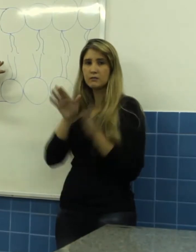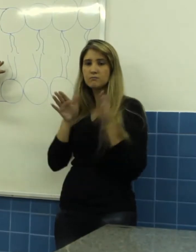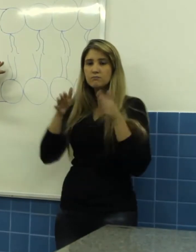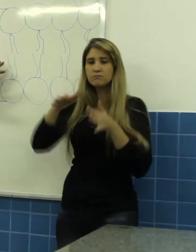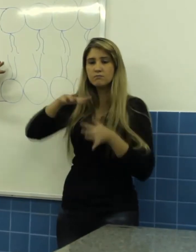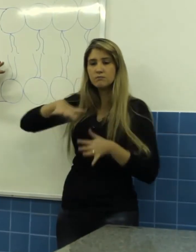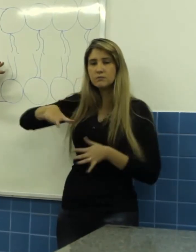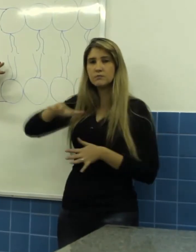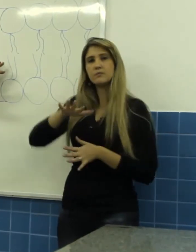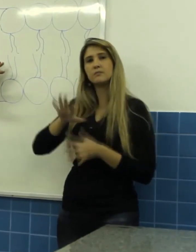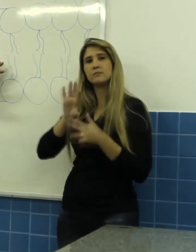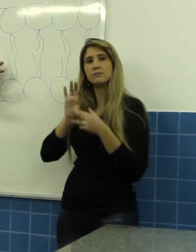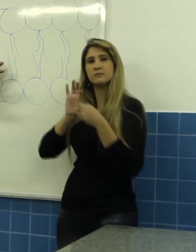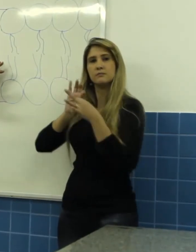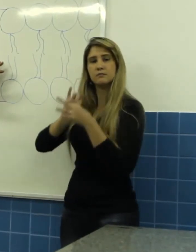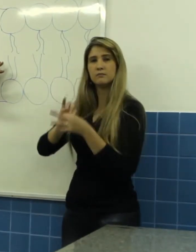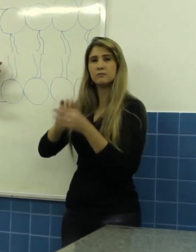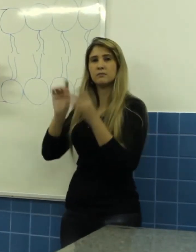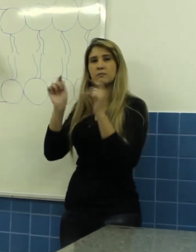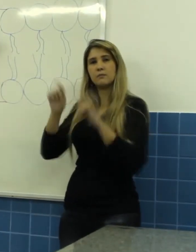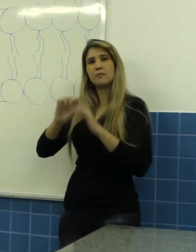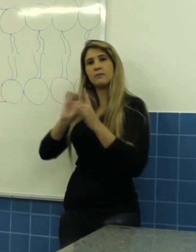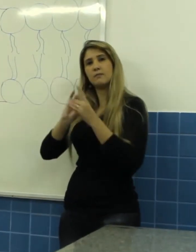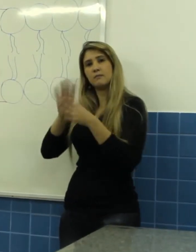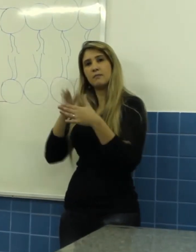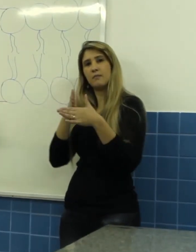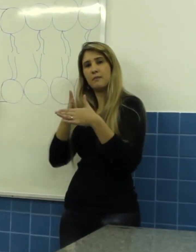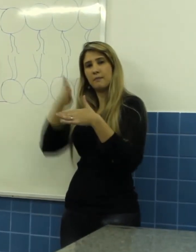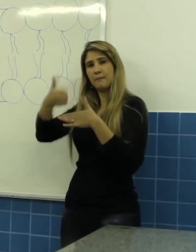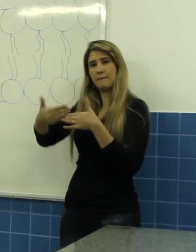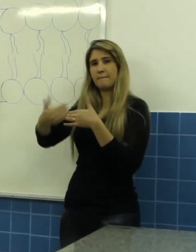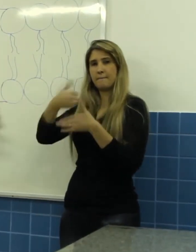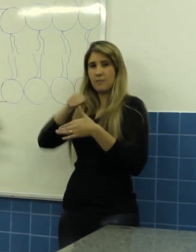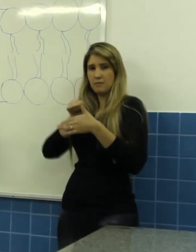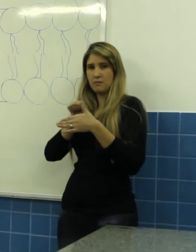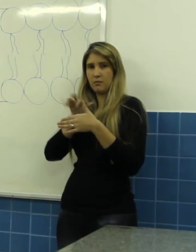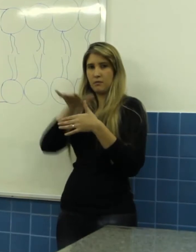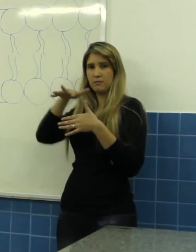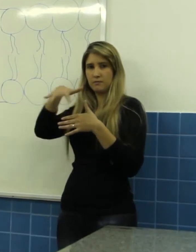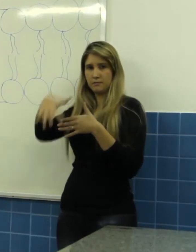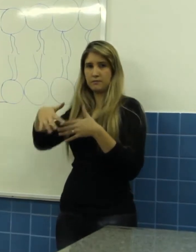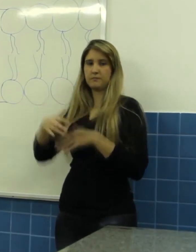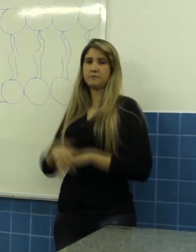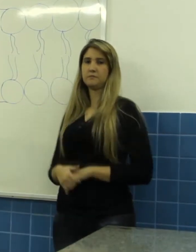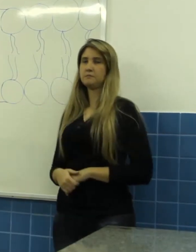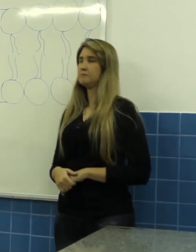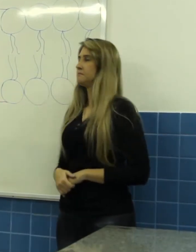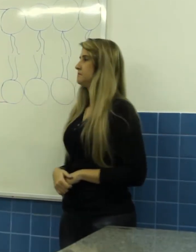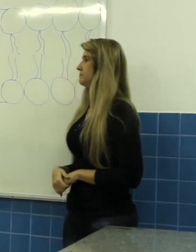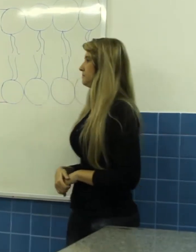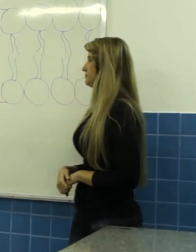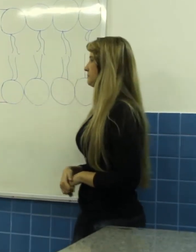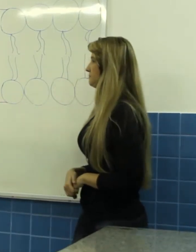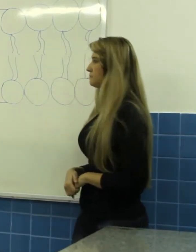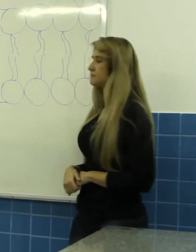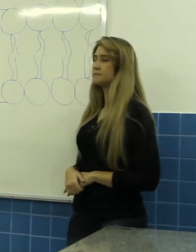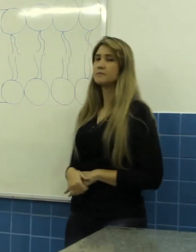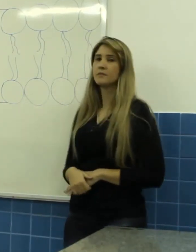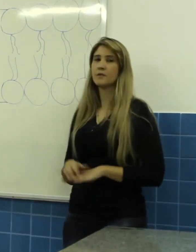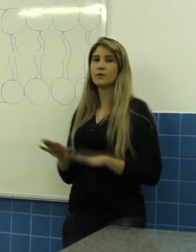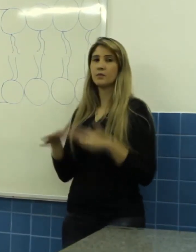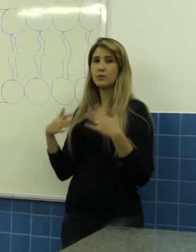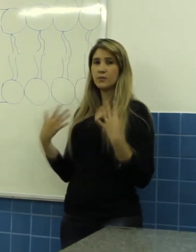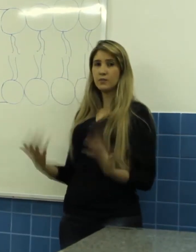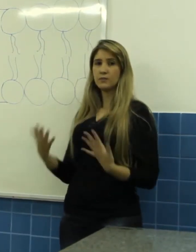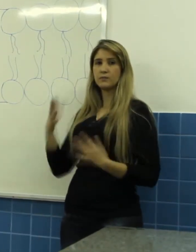proteínas quanto à molécula que irá passar por elas. Mas quando a gente fala